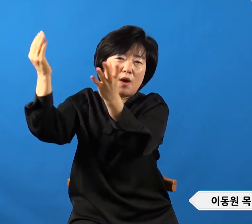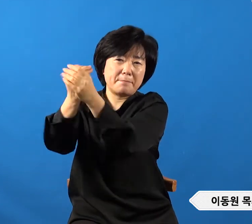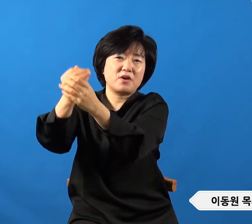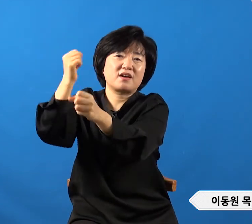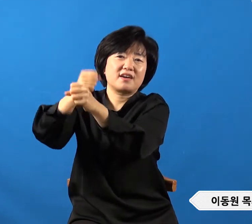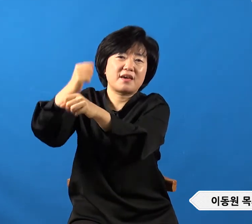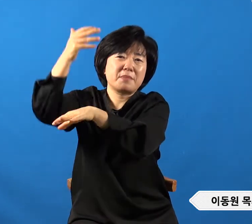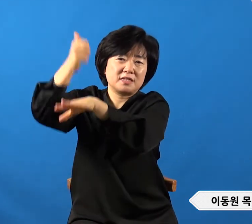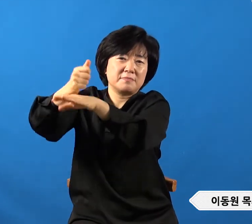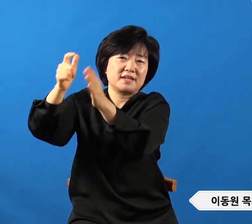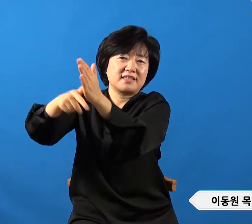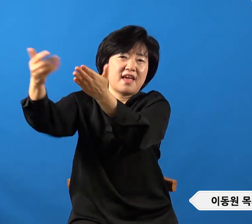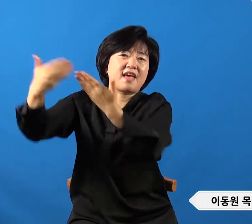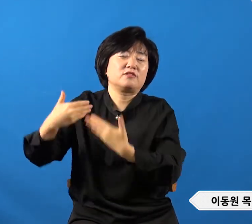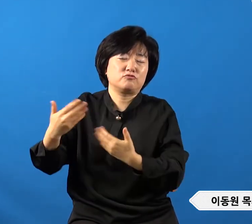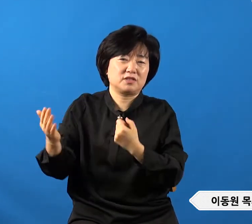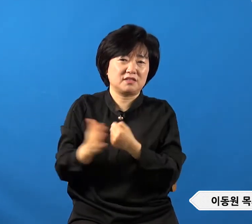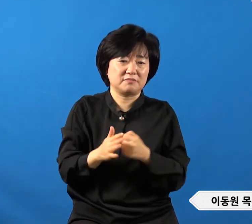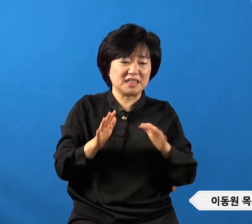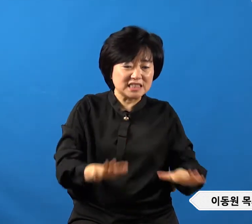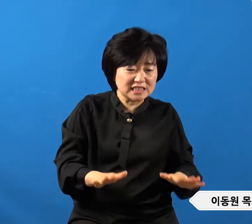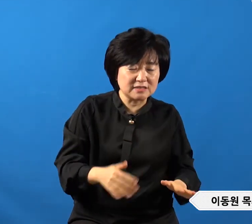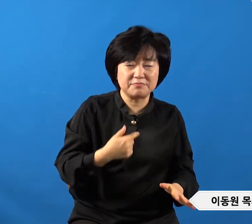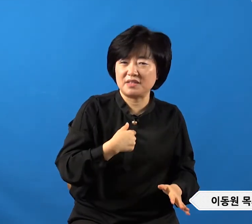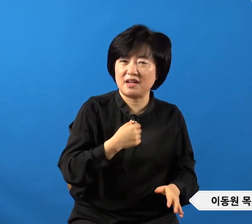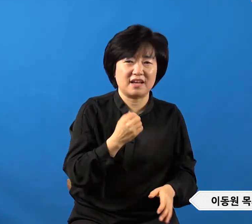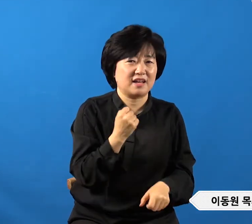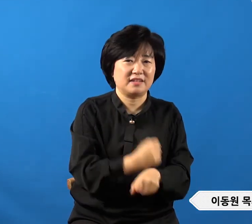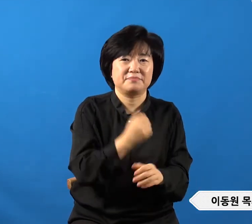것이기 때문입니다. 네.